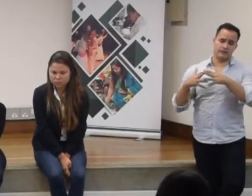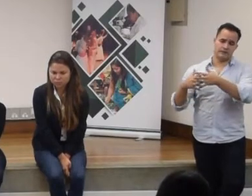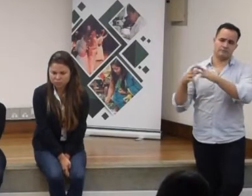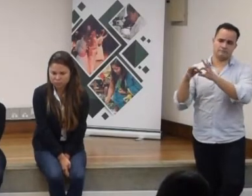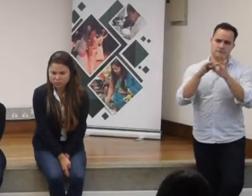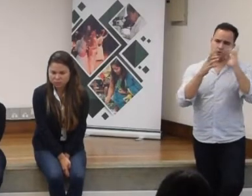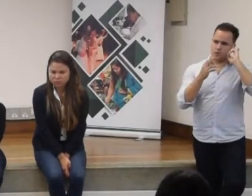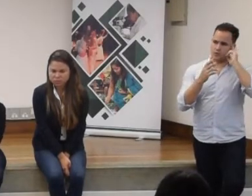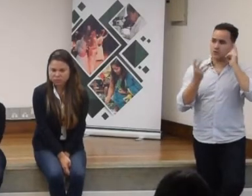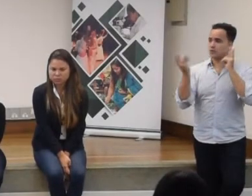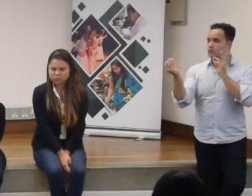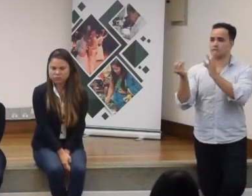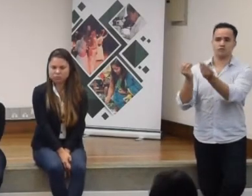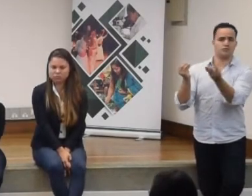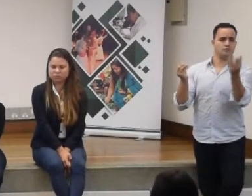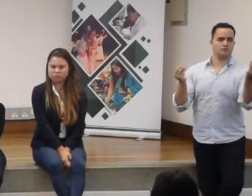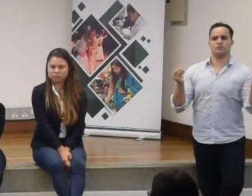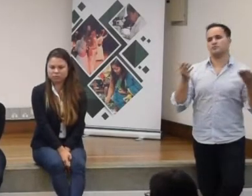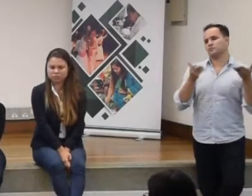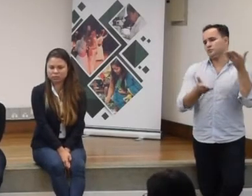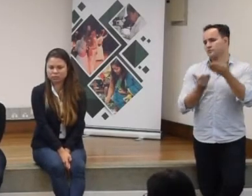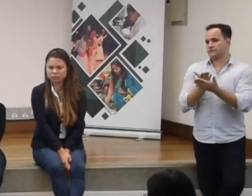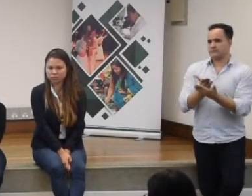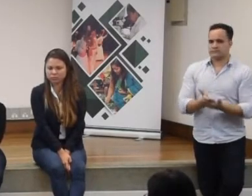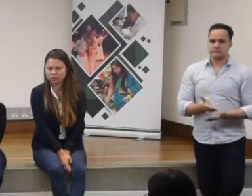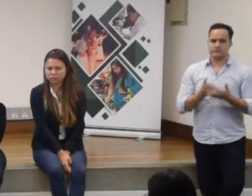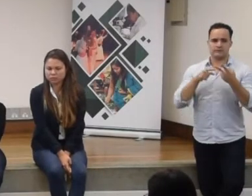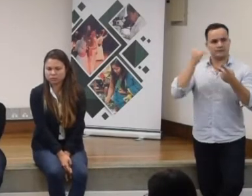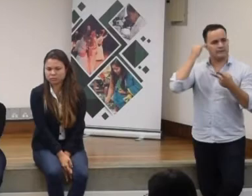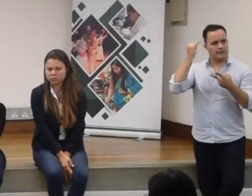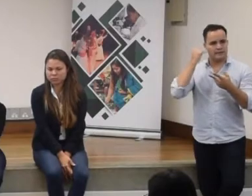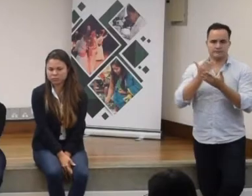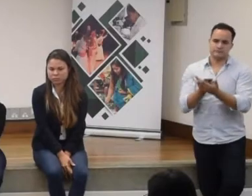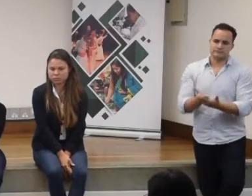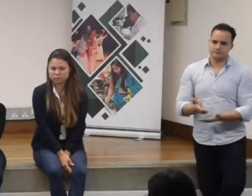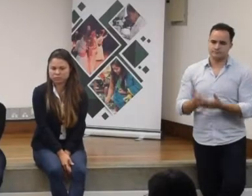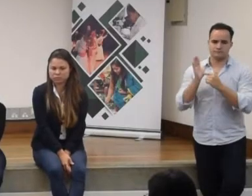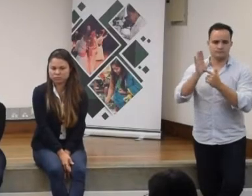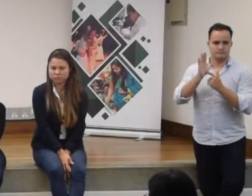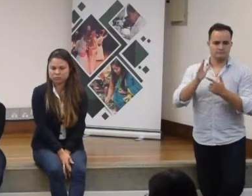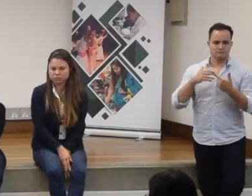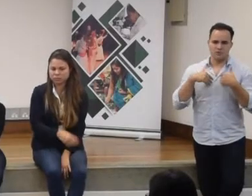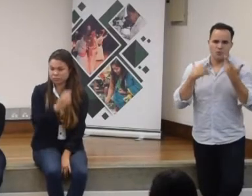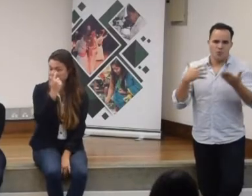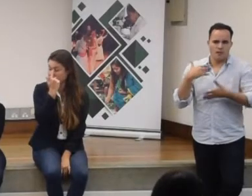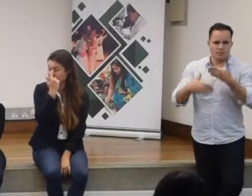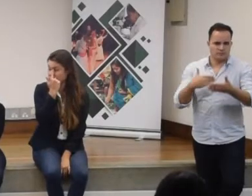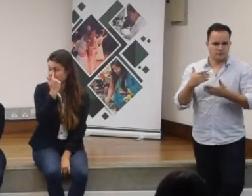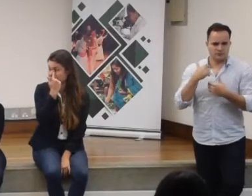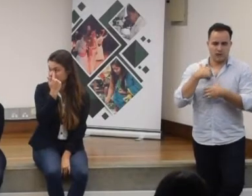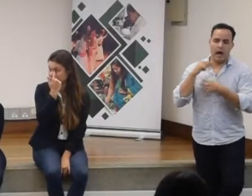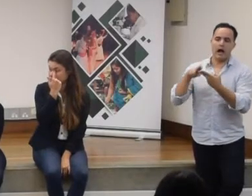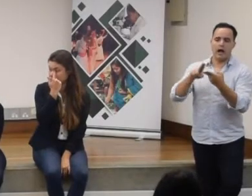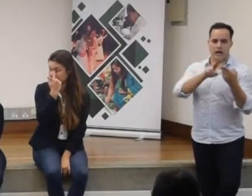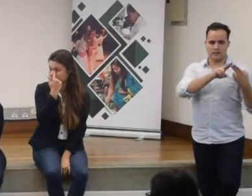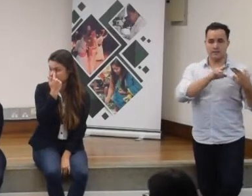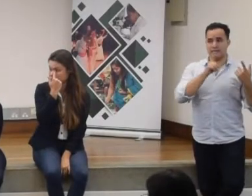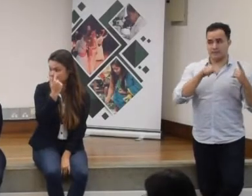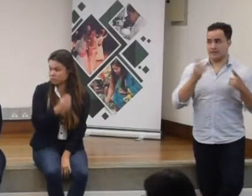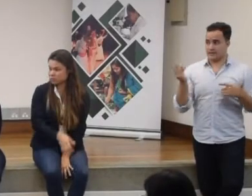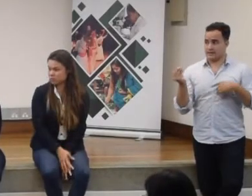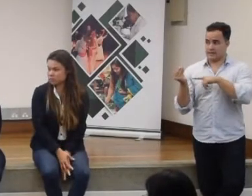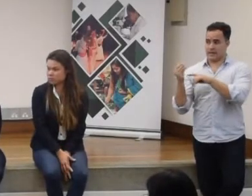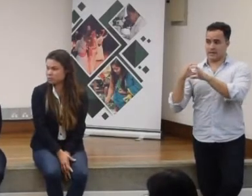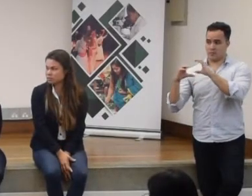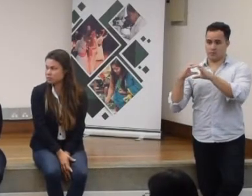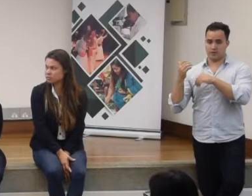una de las iniciativas, dar ideas, dar propuestas, saber en qué estamos, y pues bueno, eso también pueda servir al equipo de comunicaciones